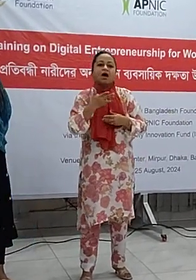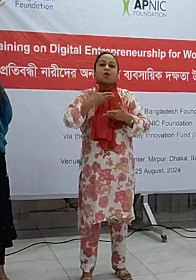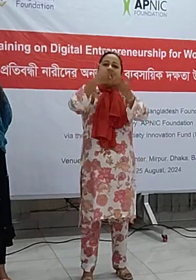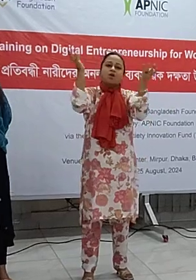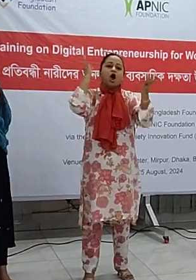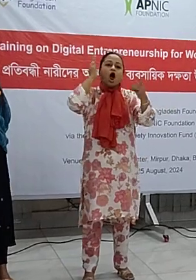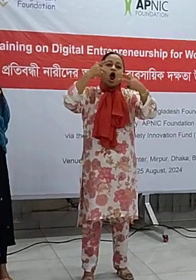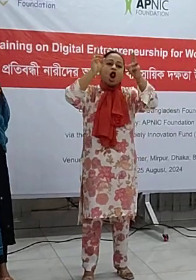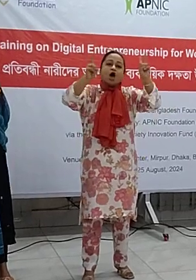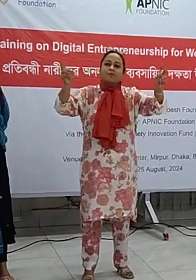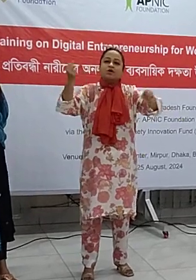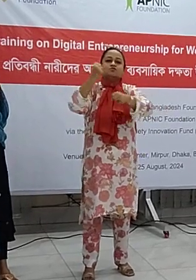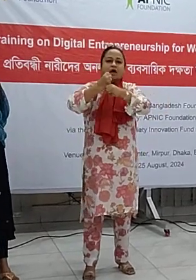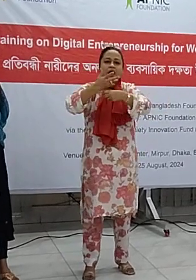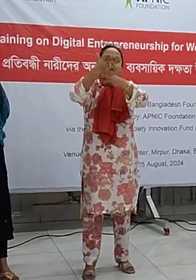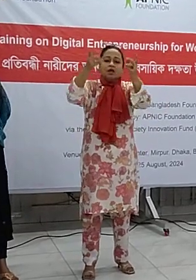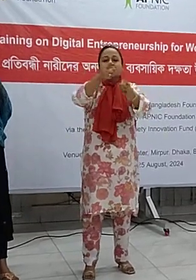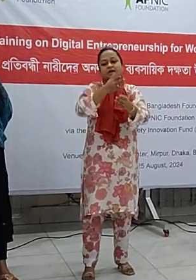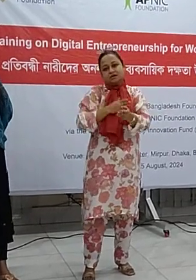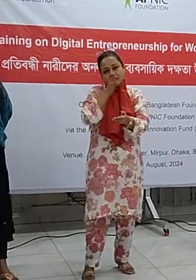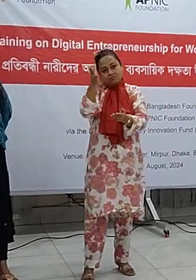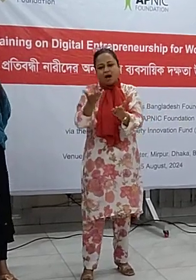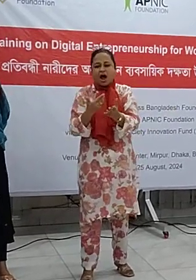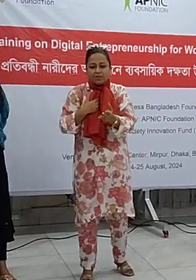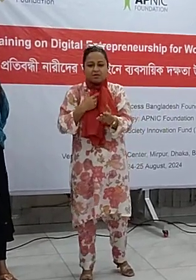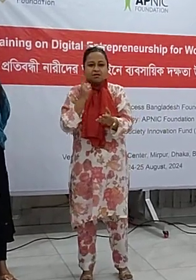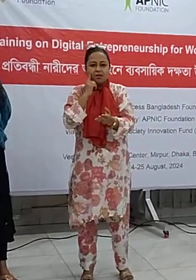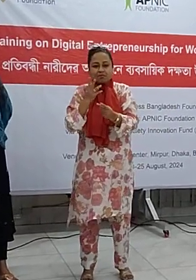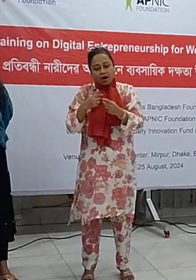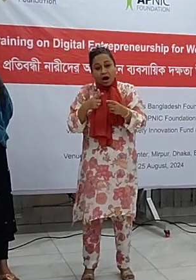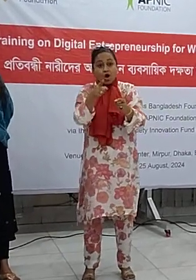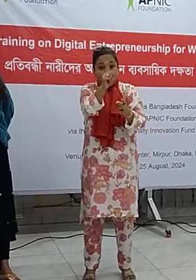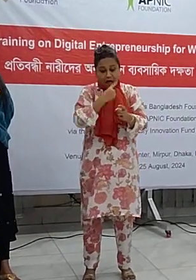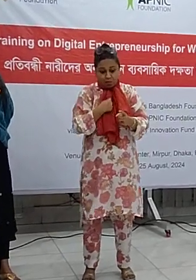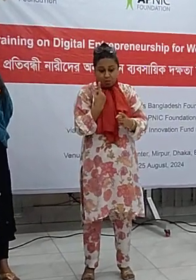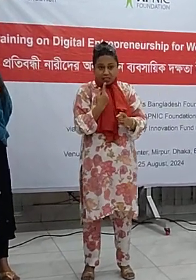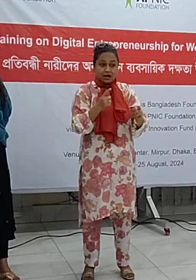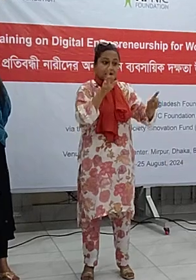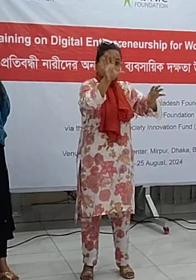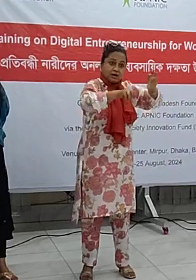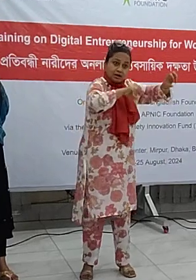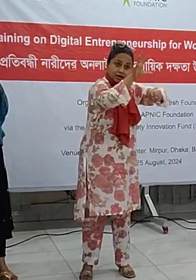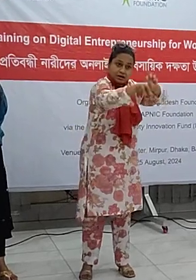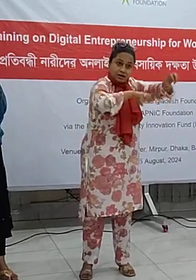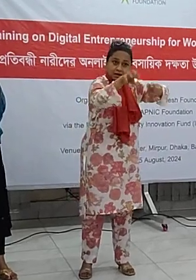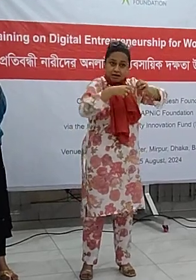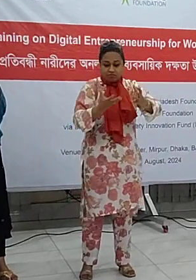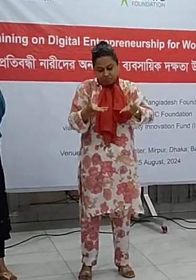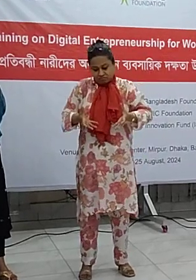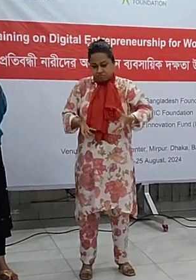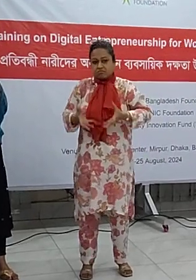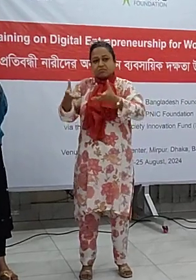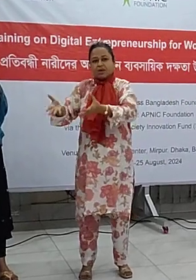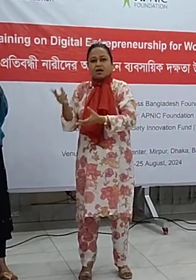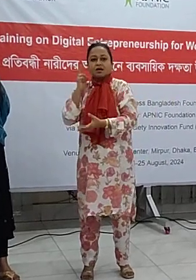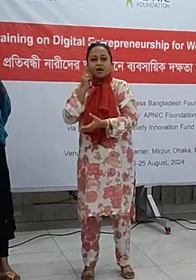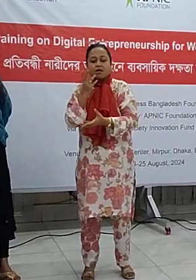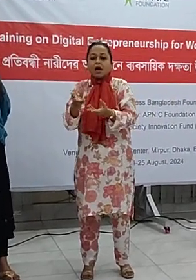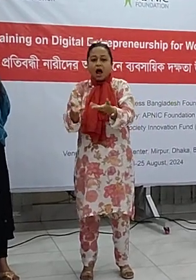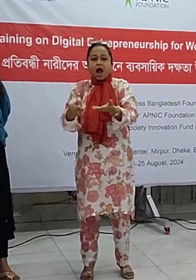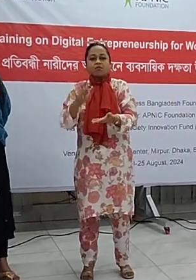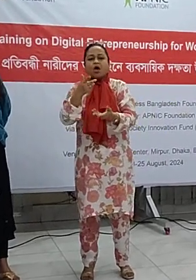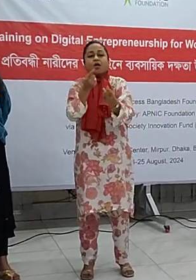সুযোগ সুবিধাগুলো পাচ্ছেন ওগুলো আমরা কোনোভাবেই পাই না, যেহেতু আমরা বাস্তবন প্রতিবন্ধী ব্যক্তি, সেক্ষেত্রে আমাদের অনেক সমস্যা থাকে